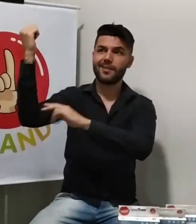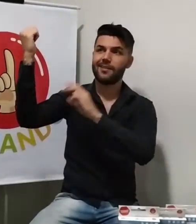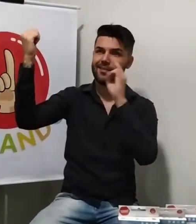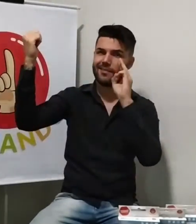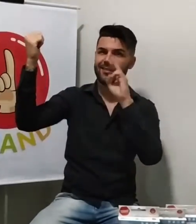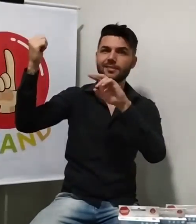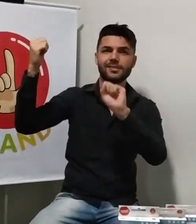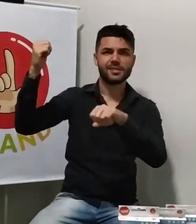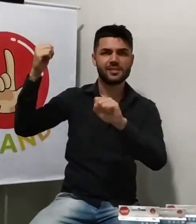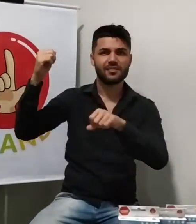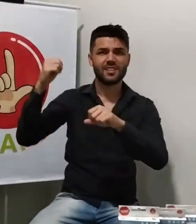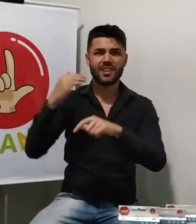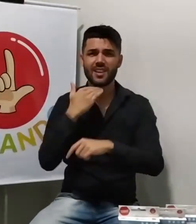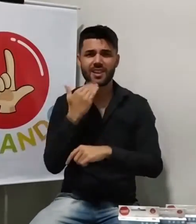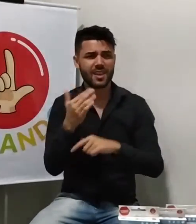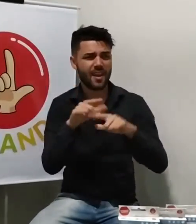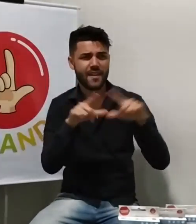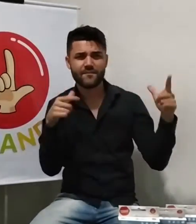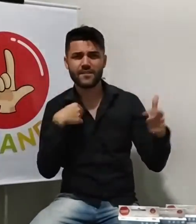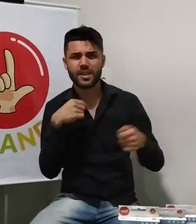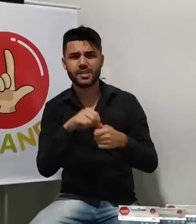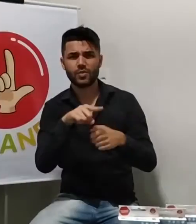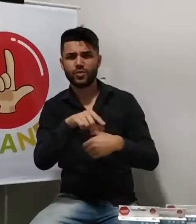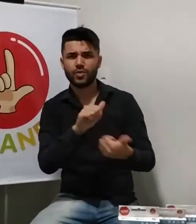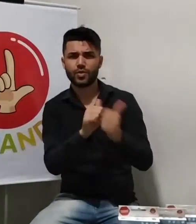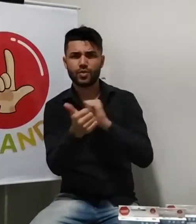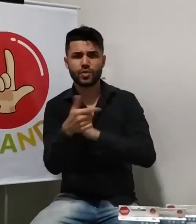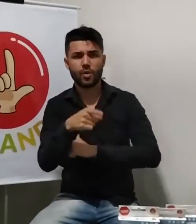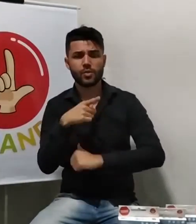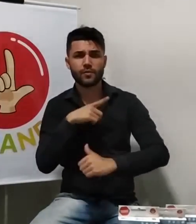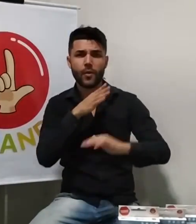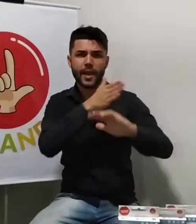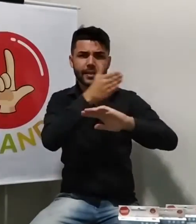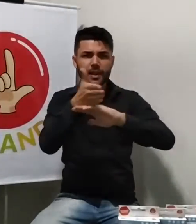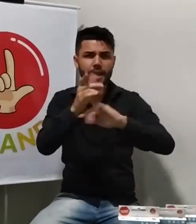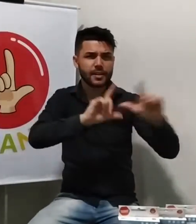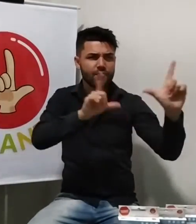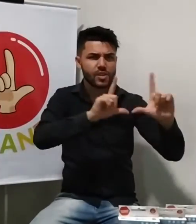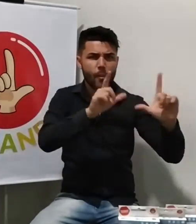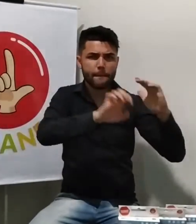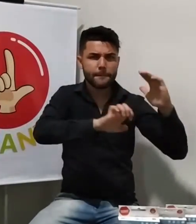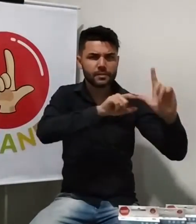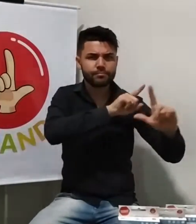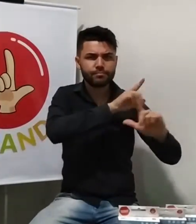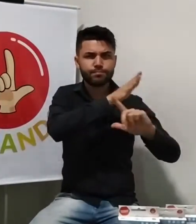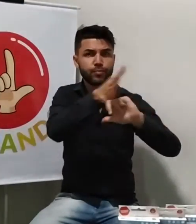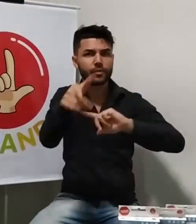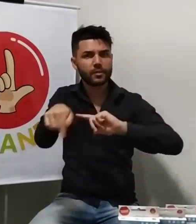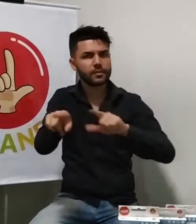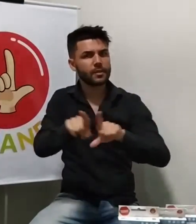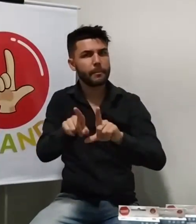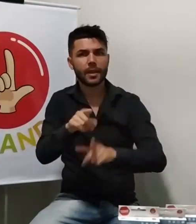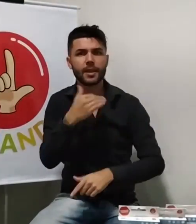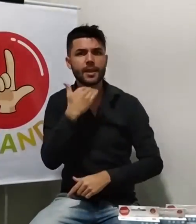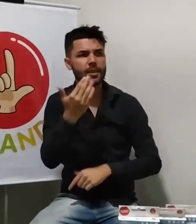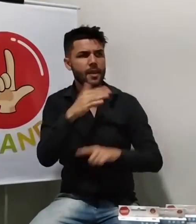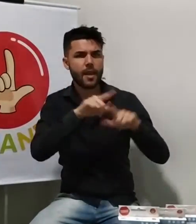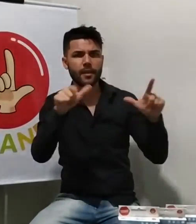emissoras? 8 das 10 maiores. Globo, SBT, Record, Band, aí entrou o Grupo Abril, todos os grandes grupos de mídia estavam com a gente.